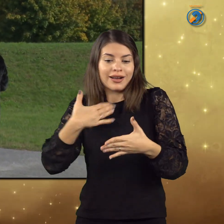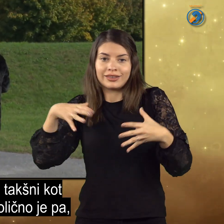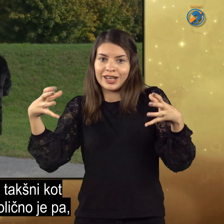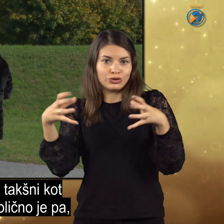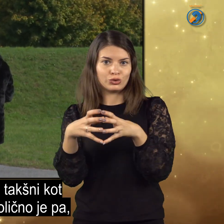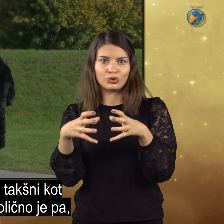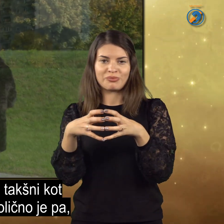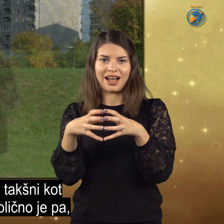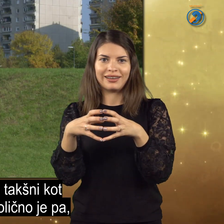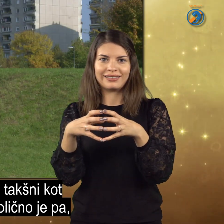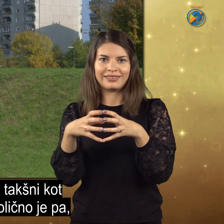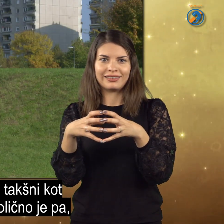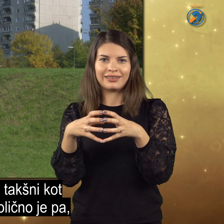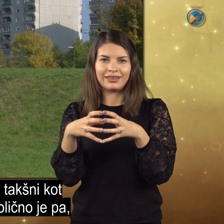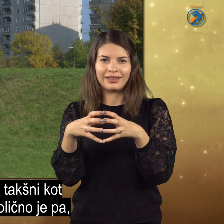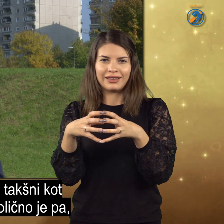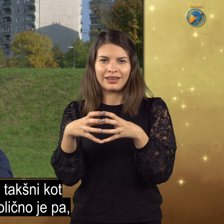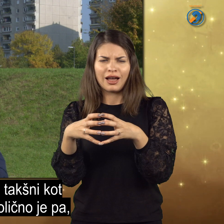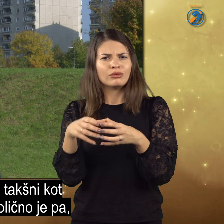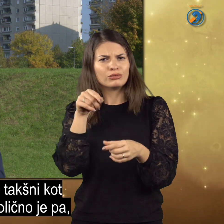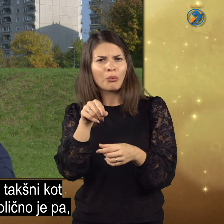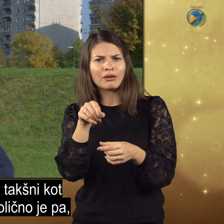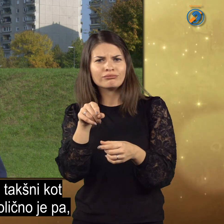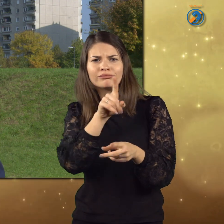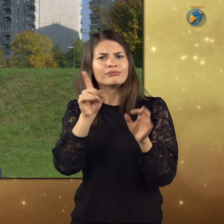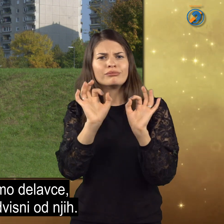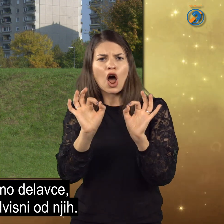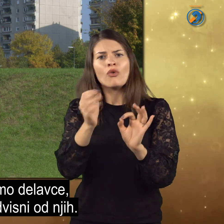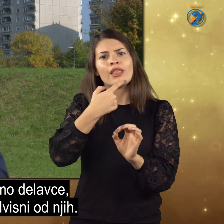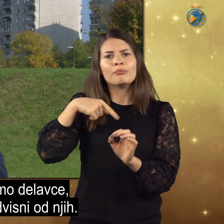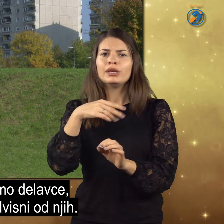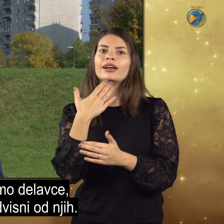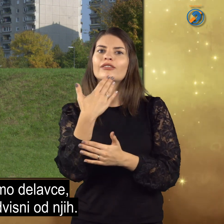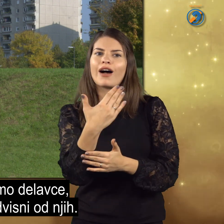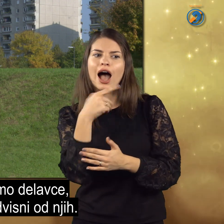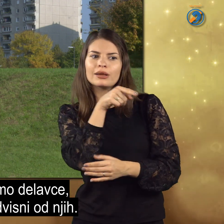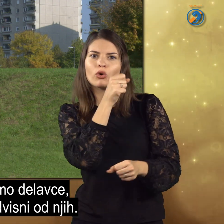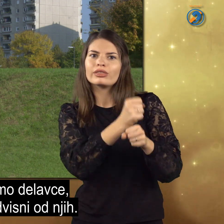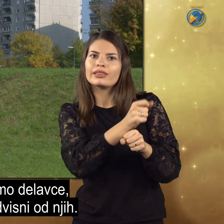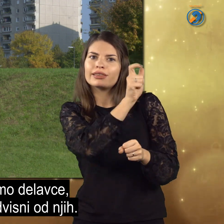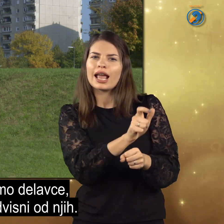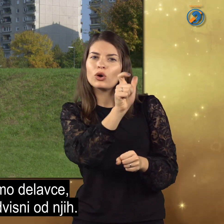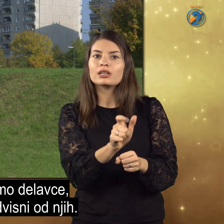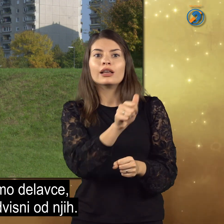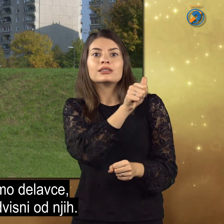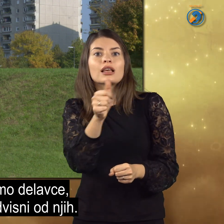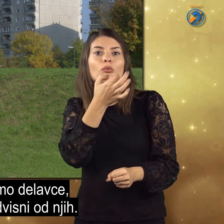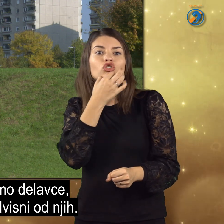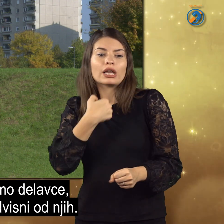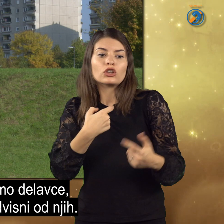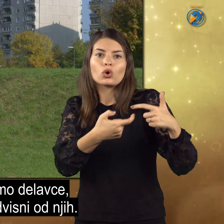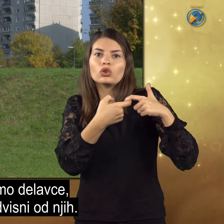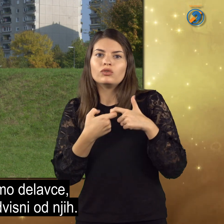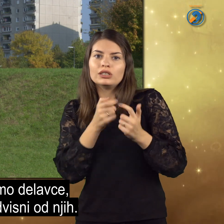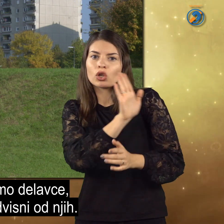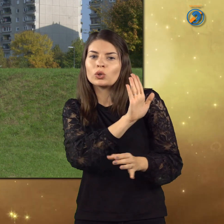da smo takšni, kakršni smo. In zdaj dvolično je pa od nas, da hvalimo delavce samo takrat, ker smo mi